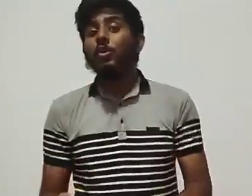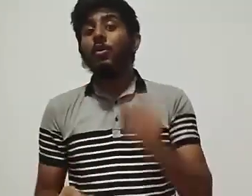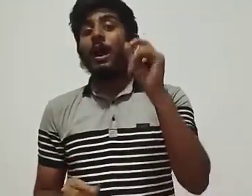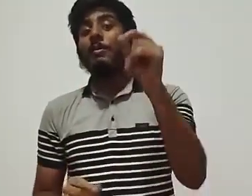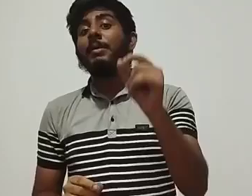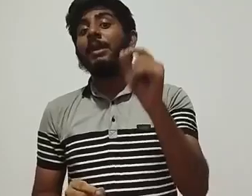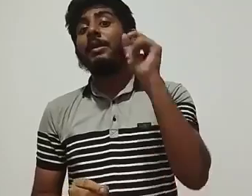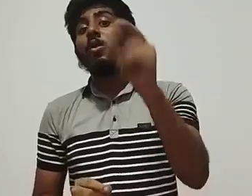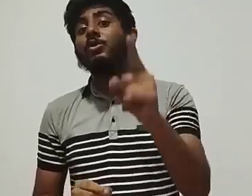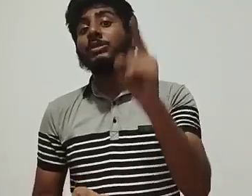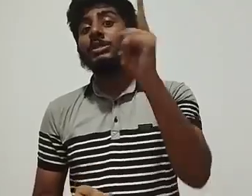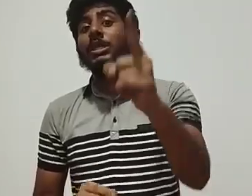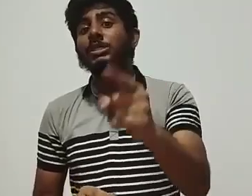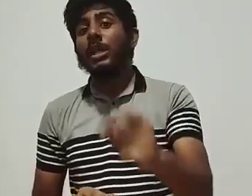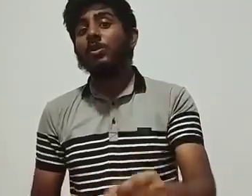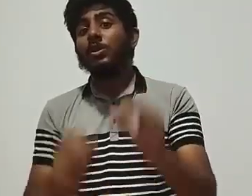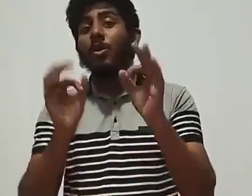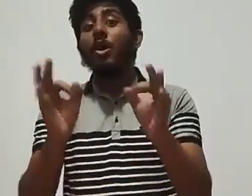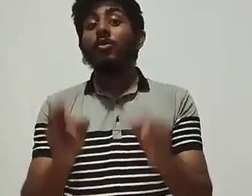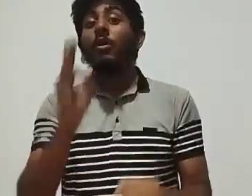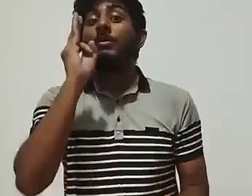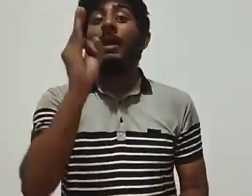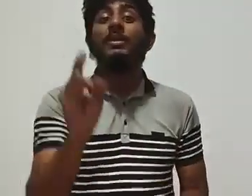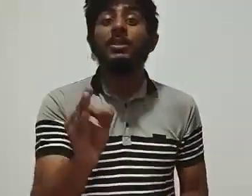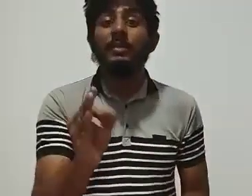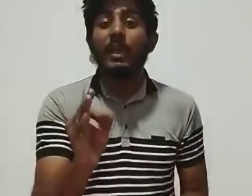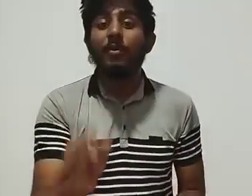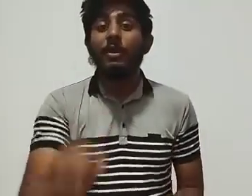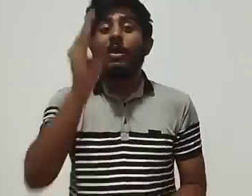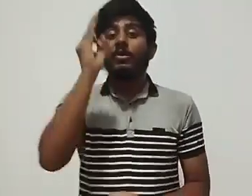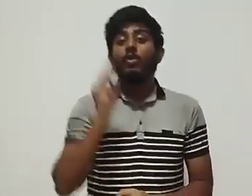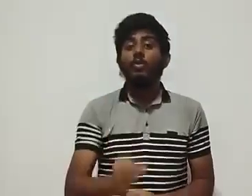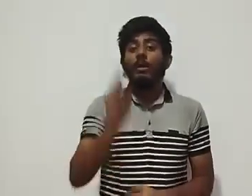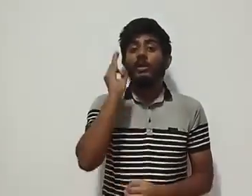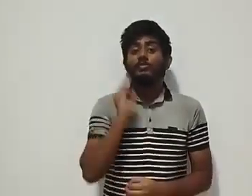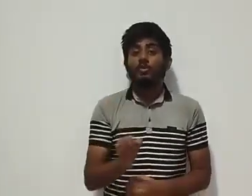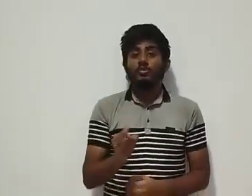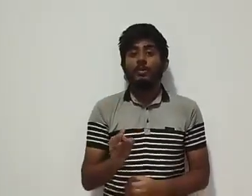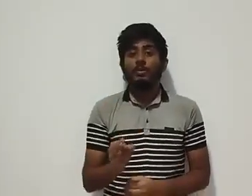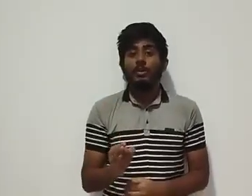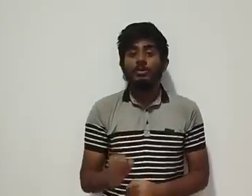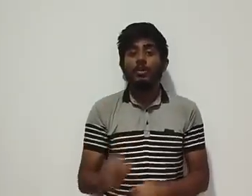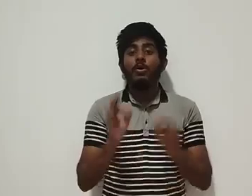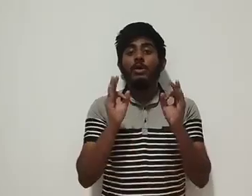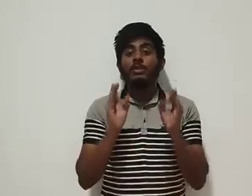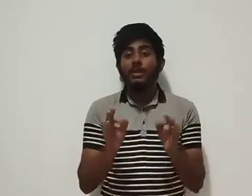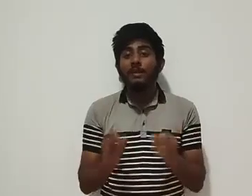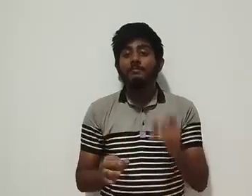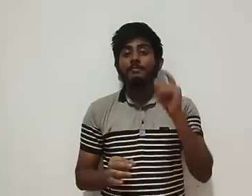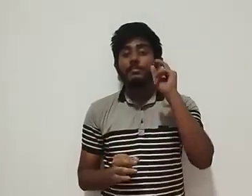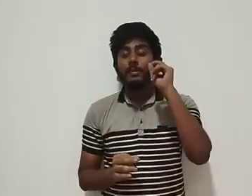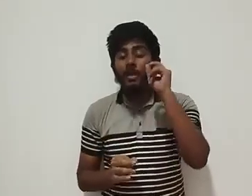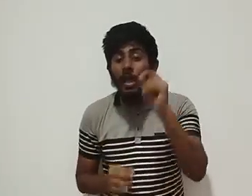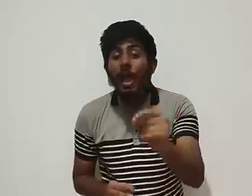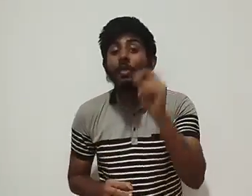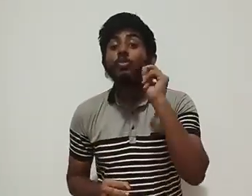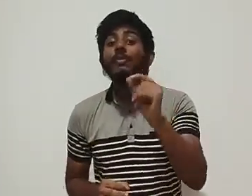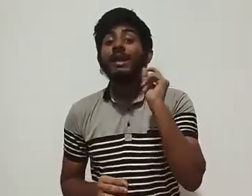যখন আমার ভাইদের গণস্বাস্থ্য চিকিৎসা নেওয়া হয়েছিল, তখন আমি ভাইদের সাথে দেখা করি, তখন ভাইরা স্পষ্টভাবে বলেছিল যে তোমরা